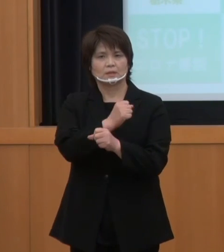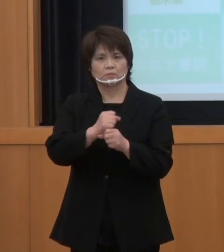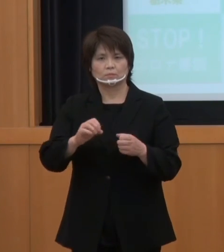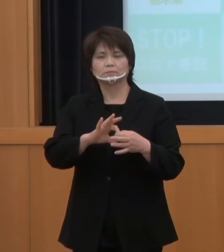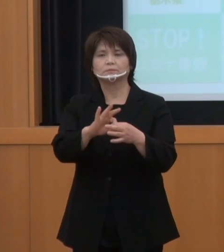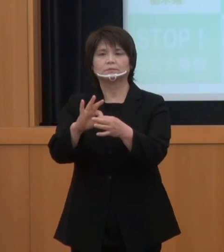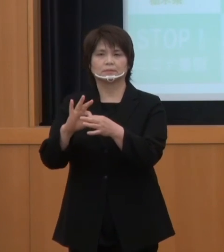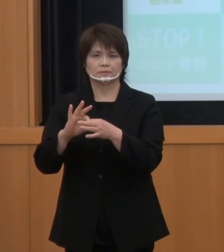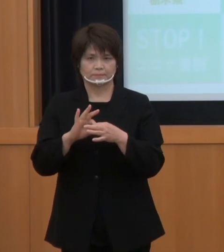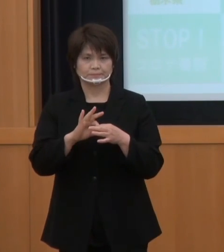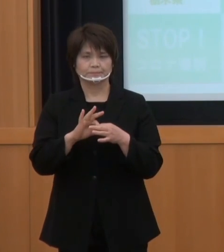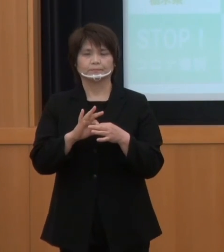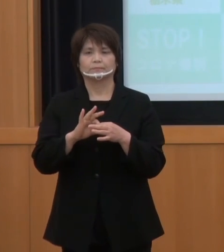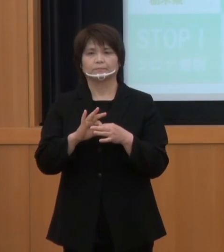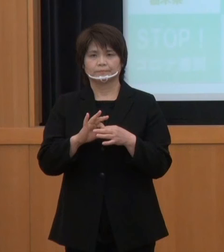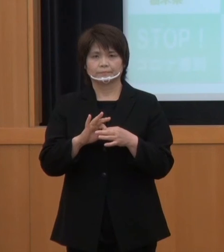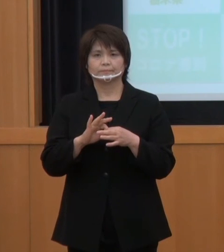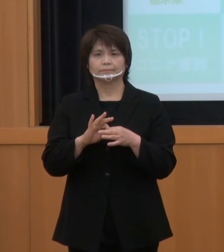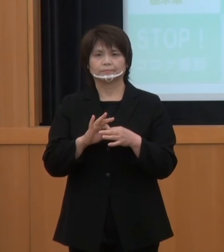ては、